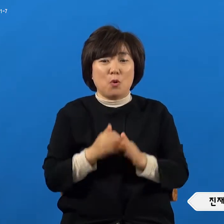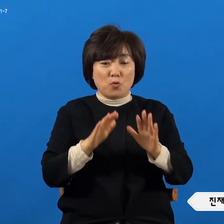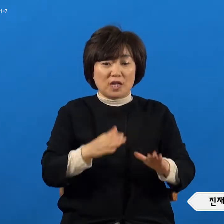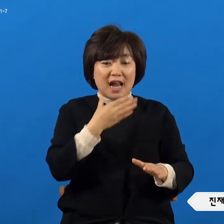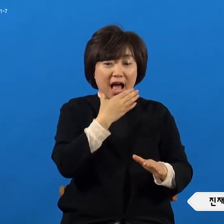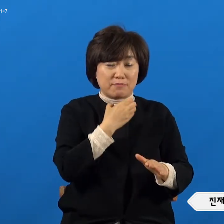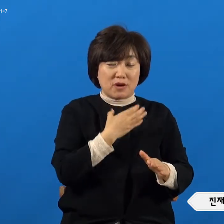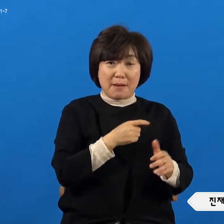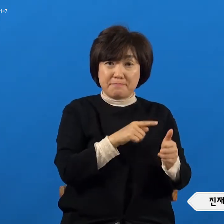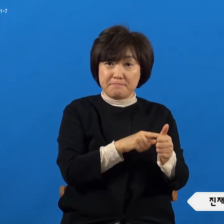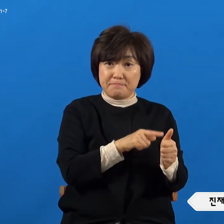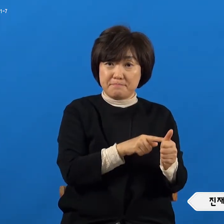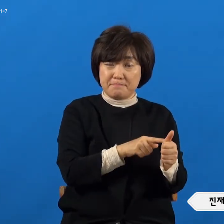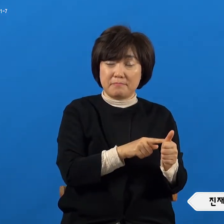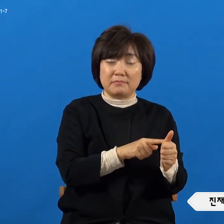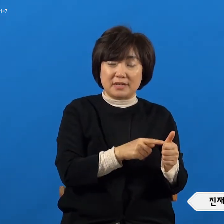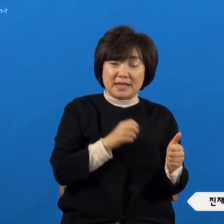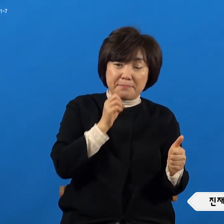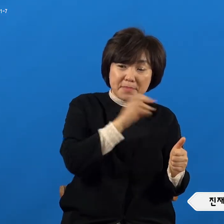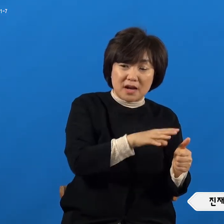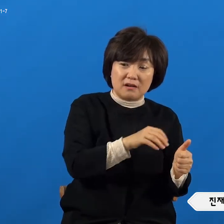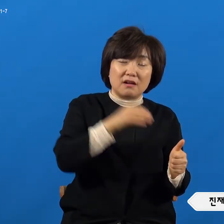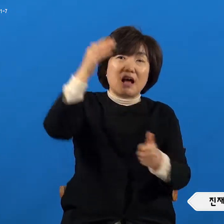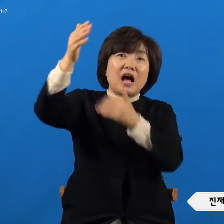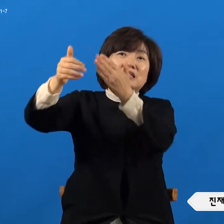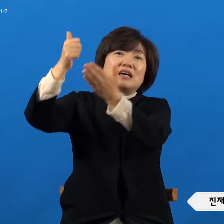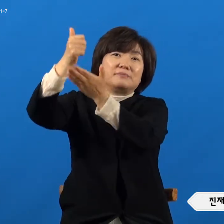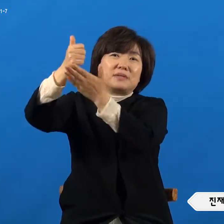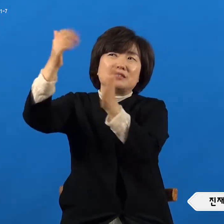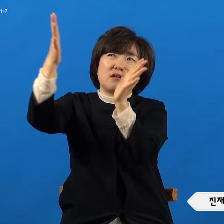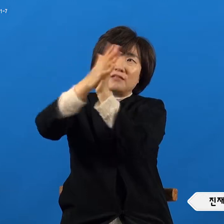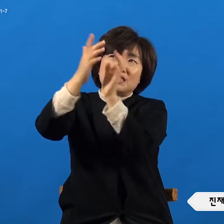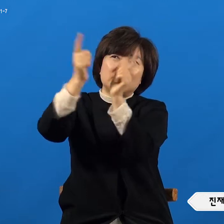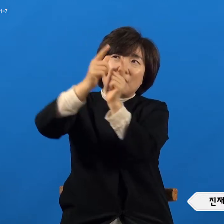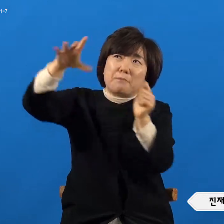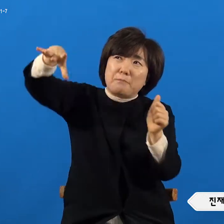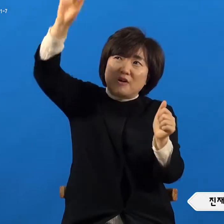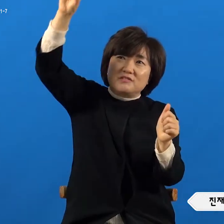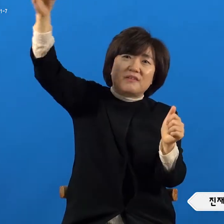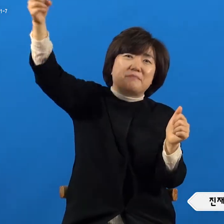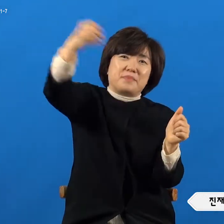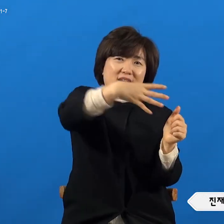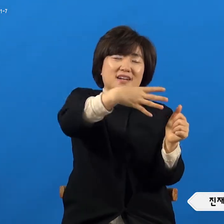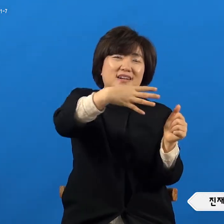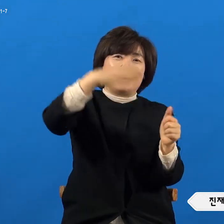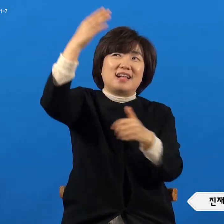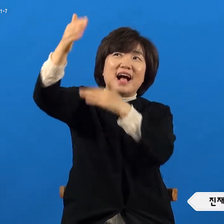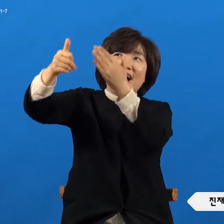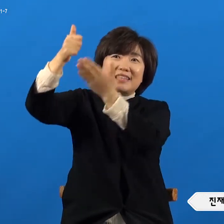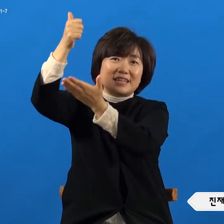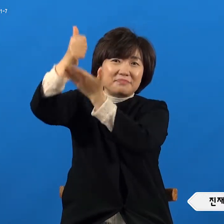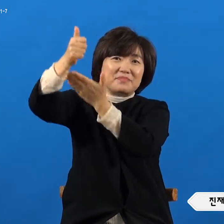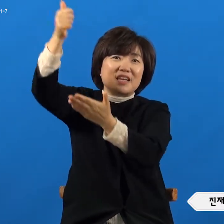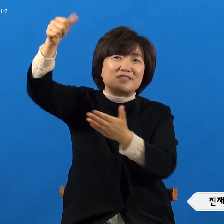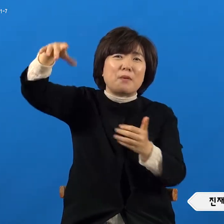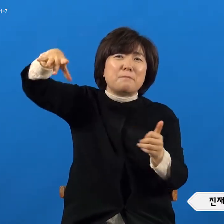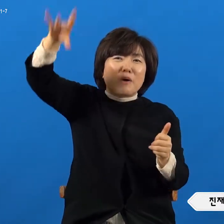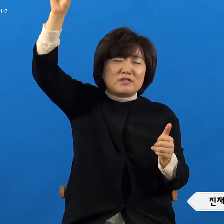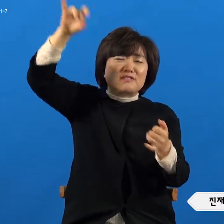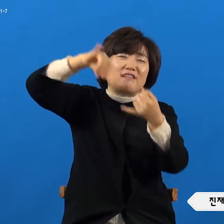아브라함의 사건을 보면서 우리는 하나님께서 먼저 말씀하셨습니다. 하나님께서